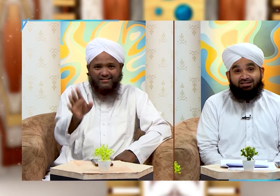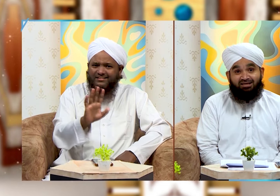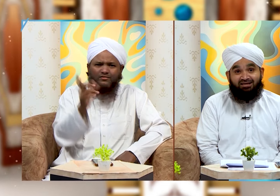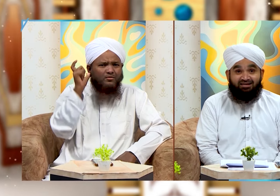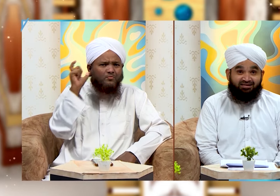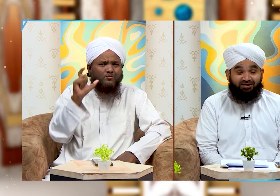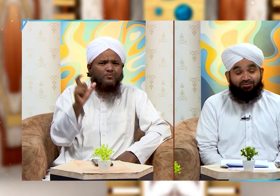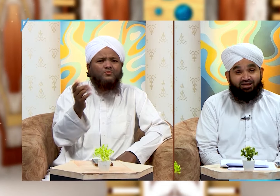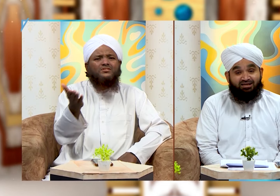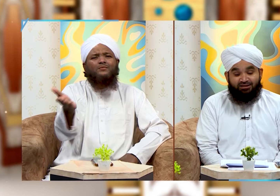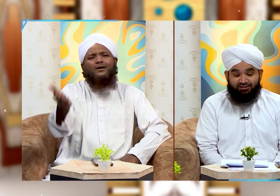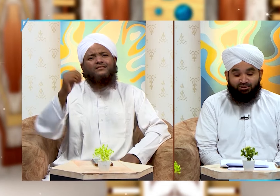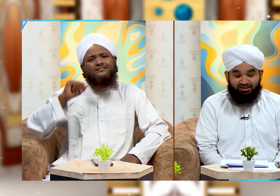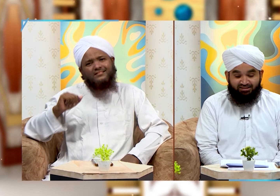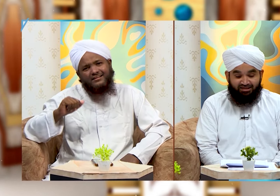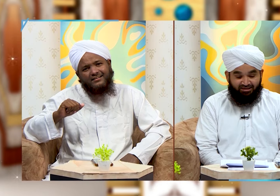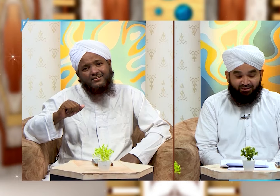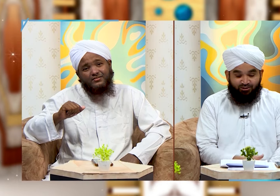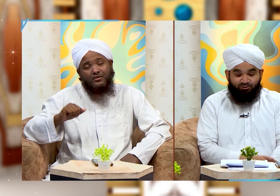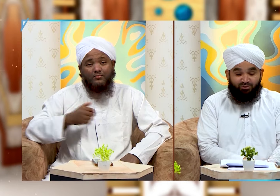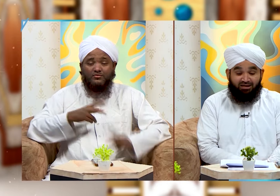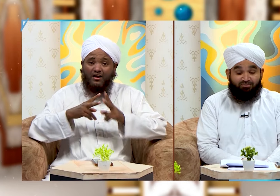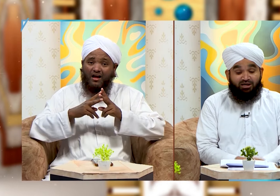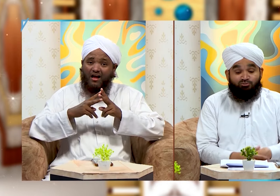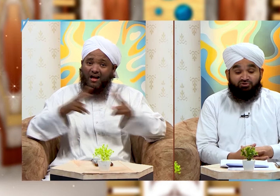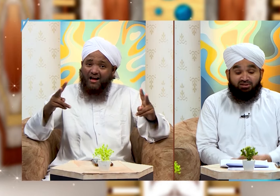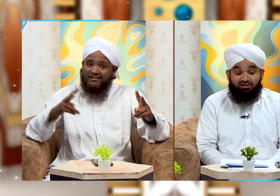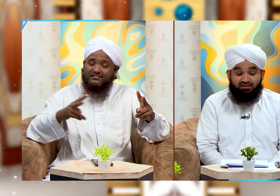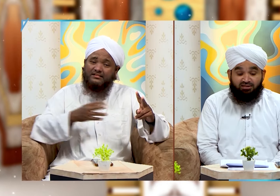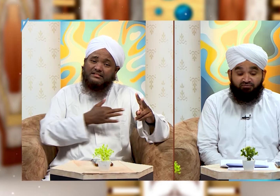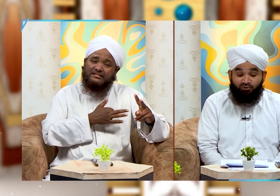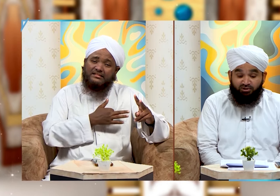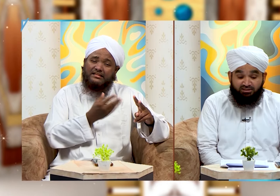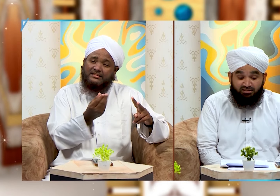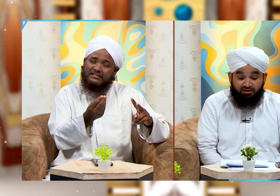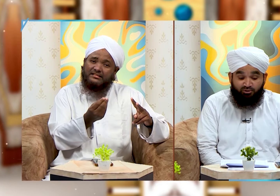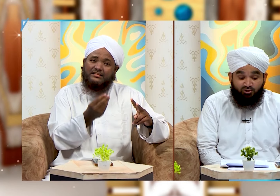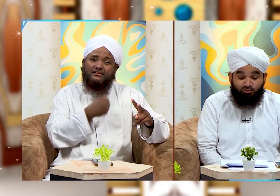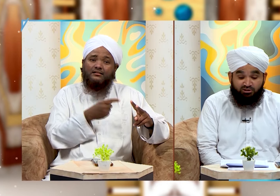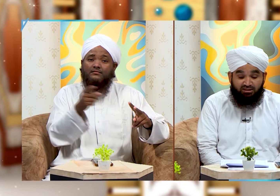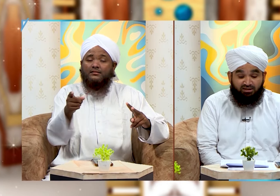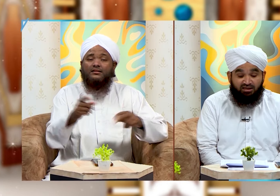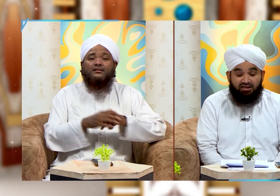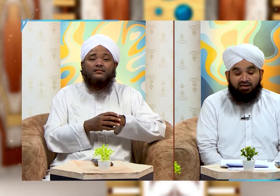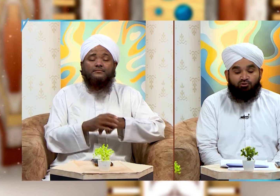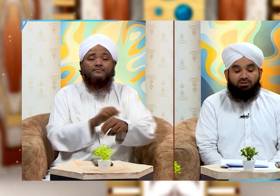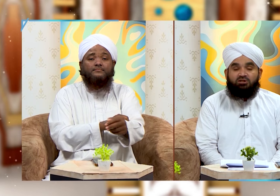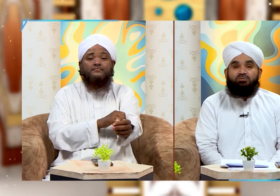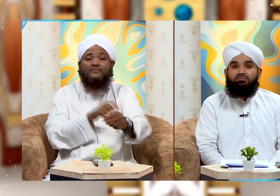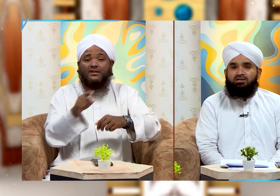چاہیے یہ ہمیں سمجھنا چاہیے تو بہرحال بعض مفسرین کے نزدیک فرون کے ساتھ نرمی کا حکم اس لیے تھا کہ اس نے بچپن میں